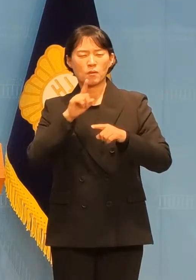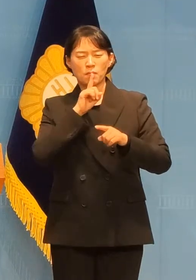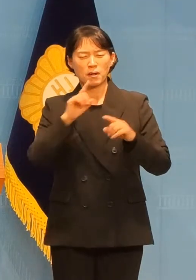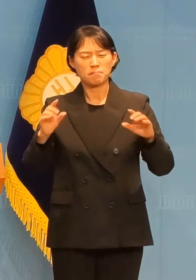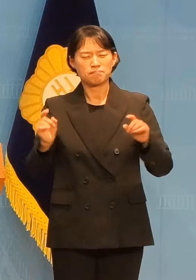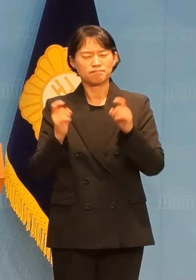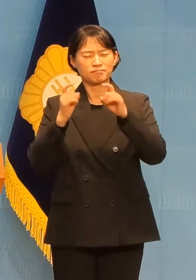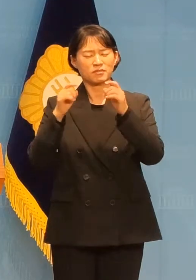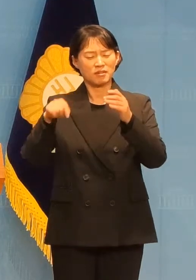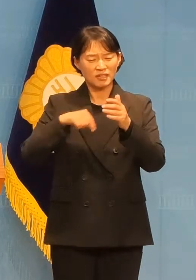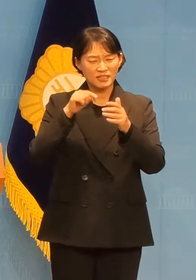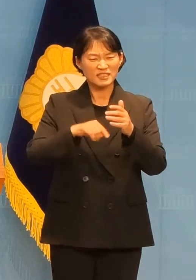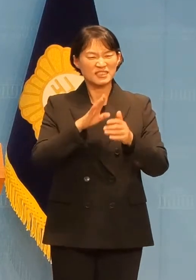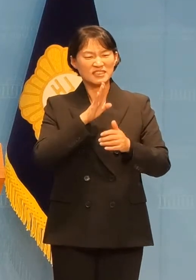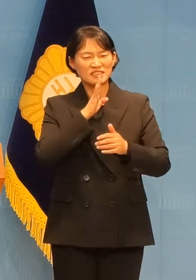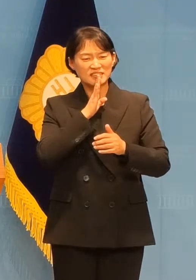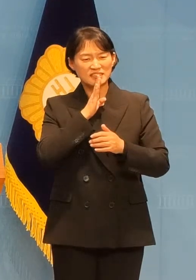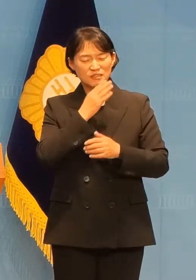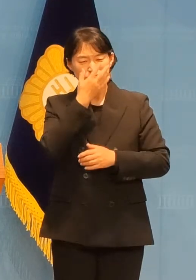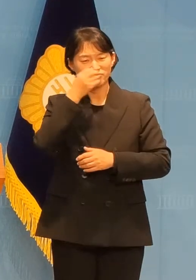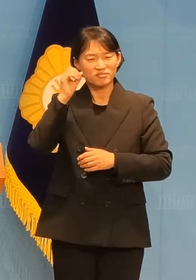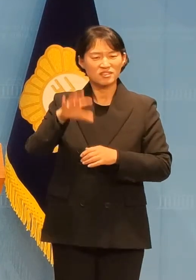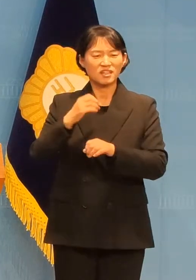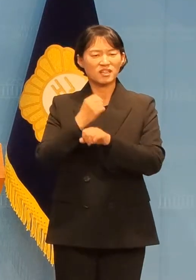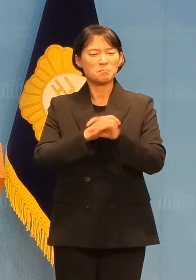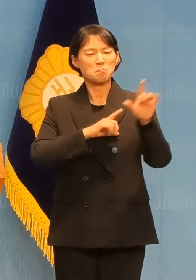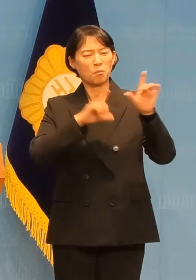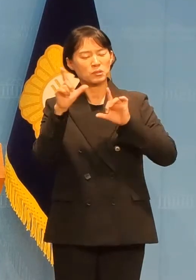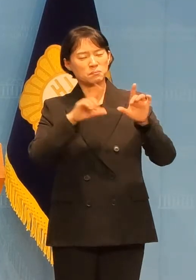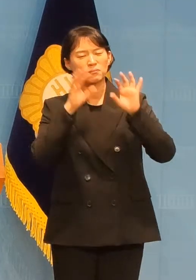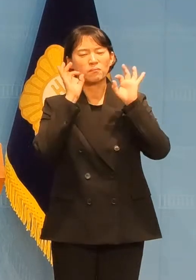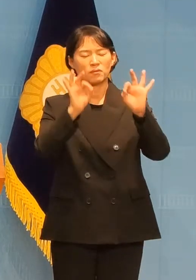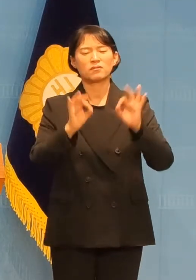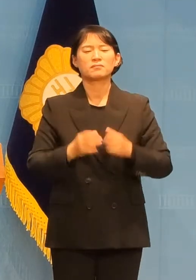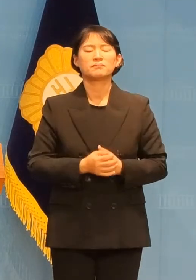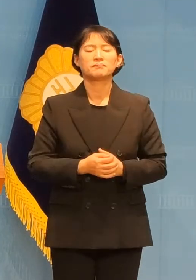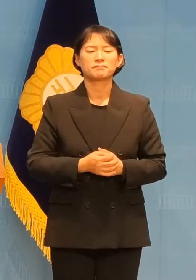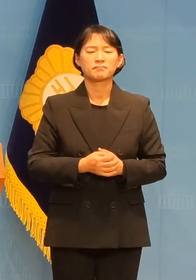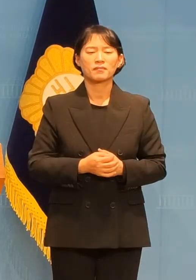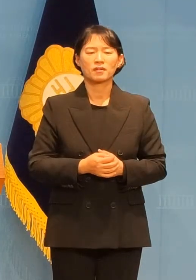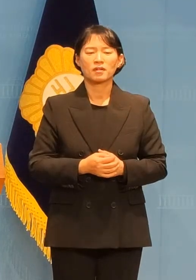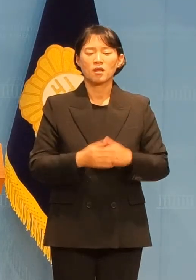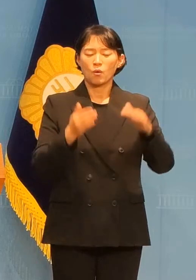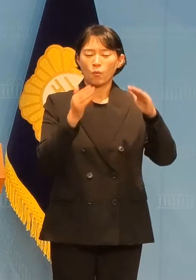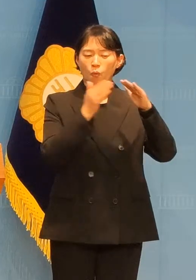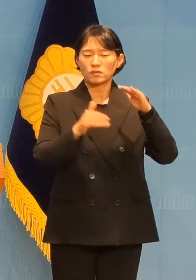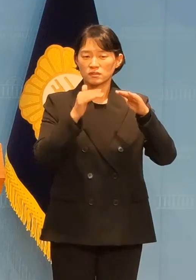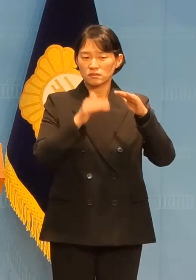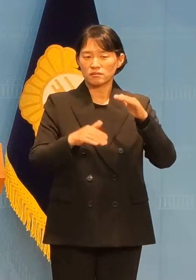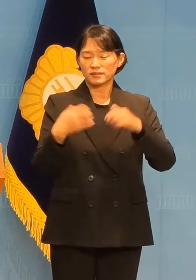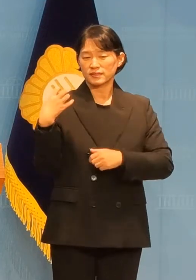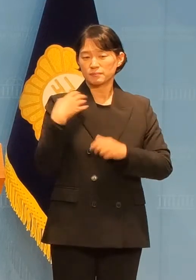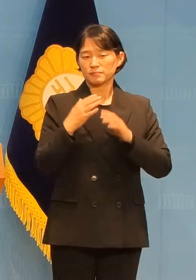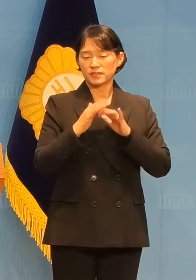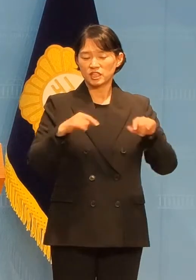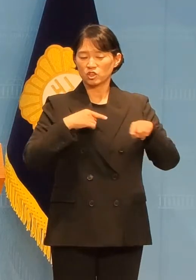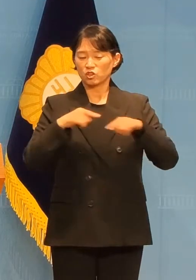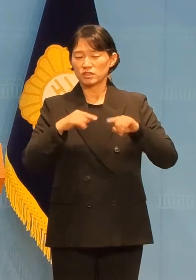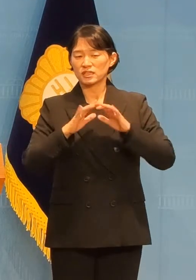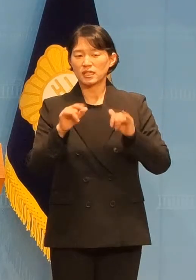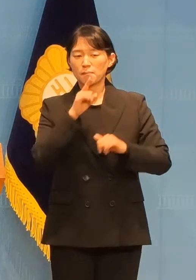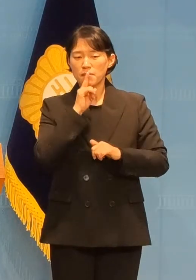과정에서 사실을 경시하는 태도로 비칠 수밖에 없습니다. 공적 지위에 있는 정치인의